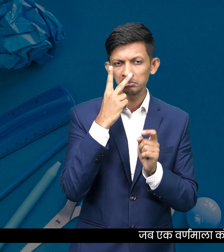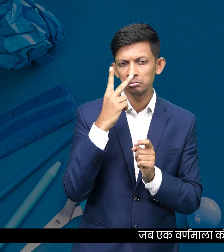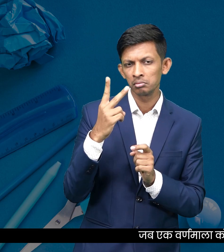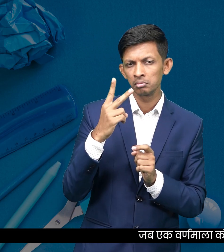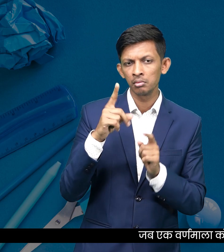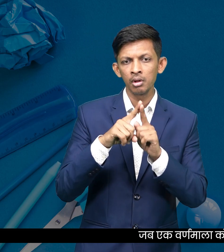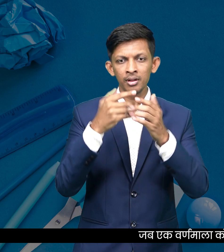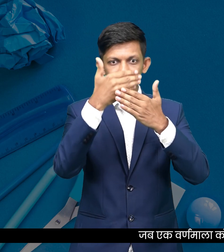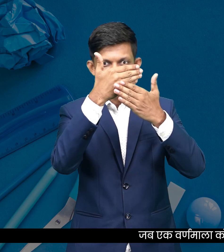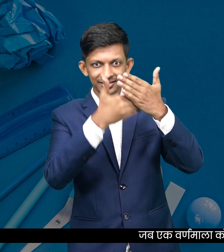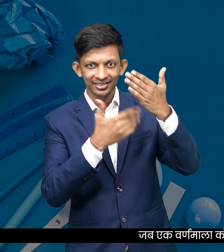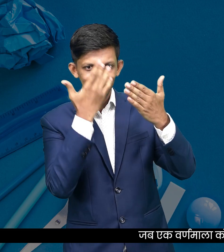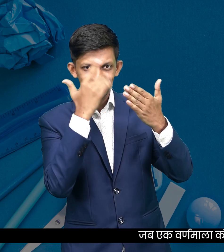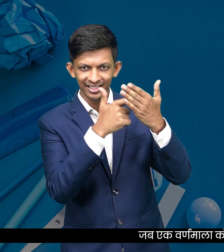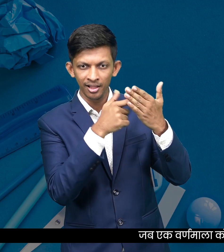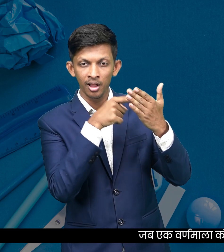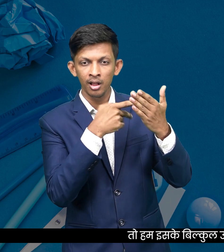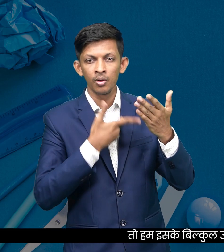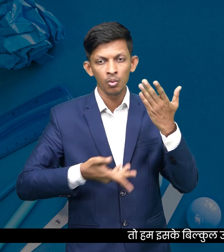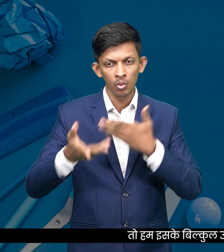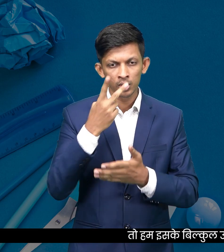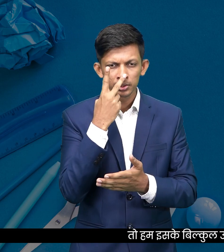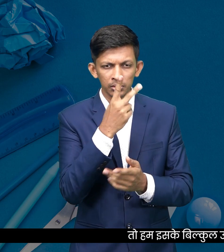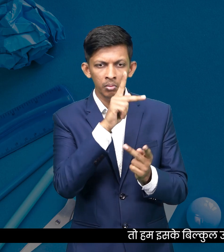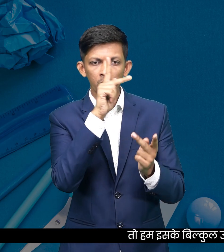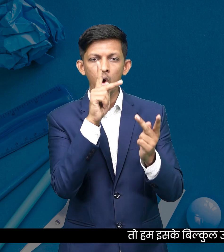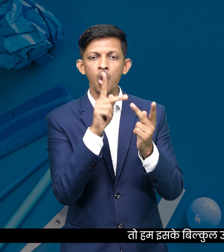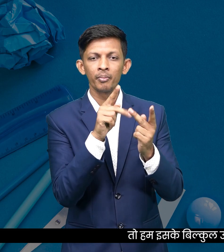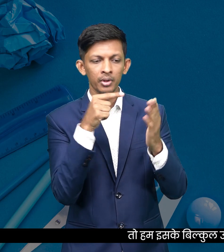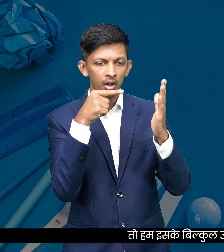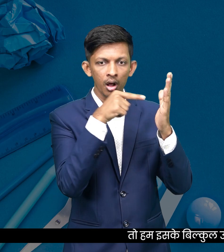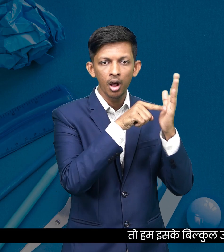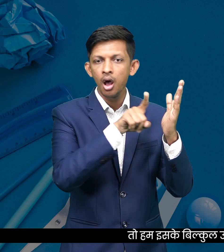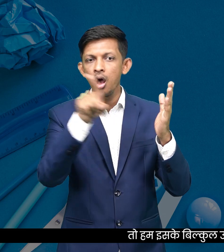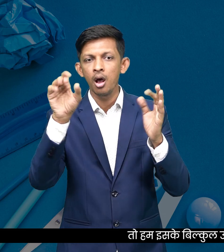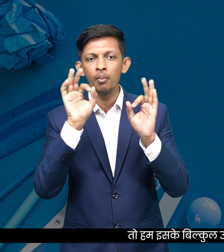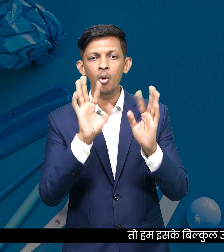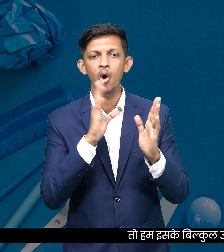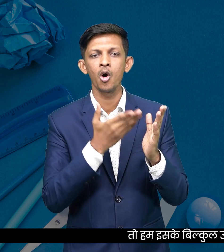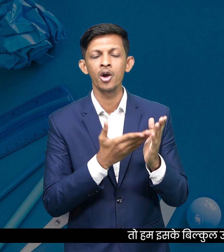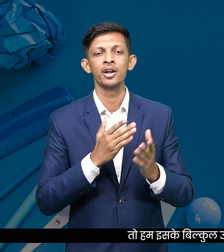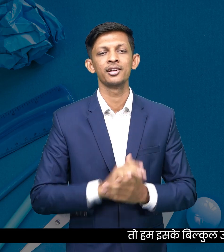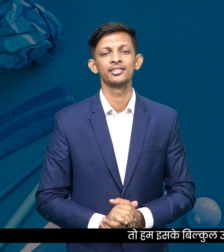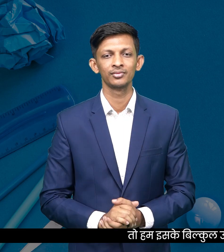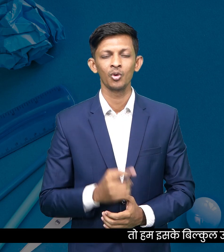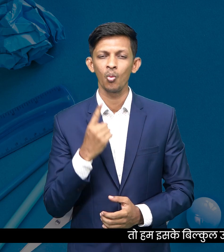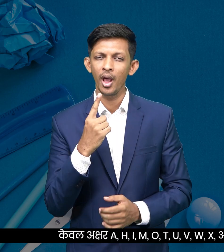को दर्पण में देखा जाता है तो हम इसके बिल्कुल उल्टे प्रतिबिंब को देखते हैं।